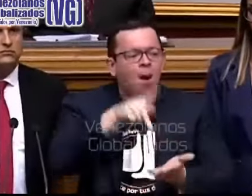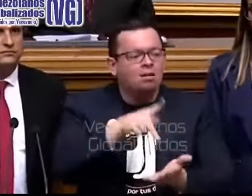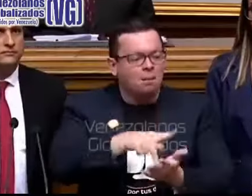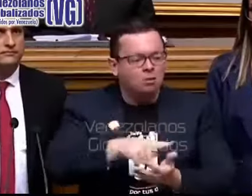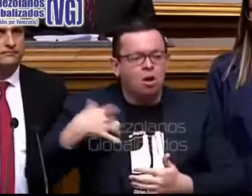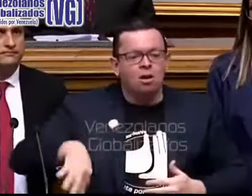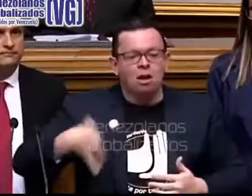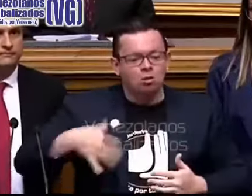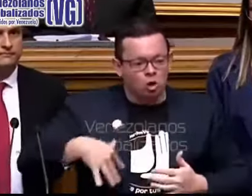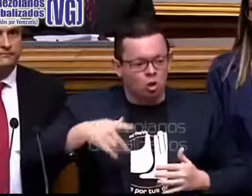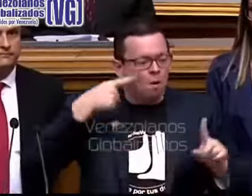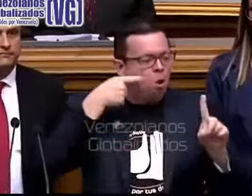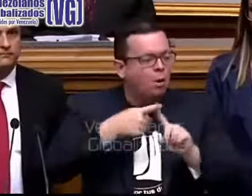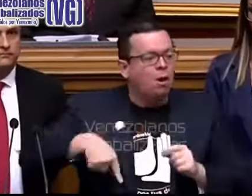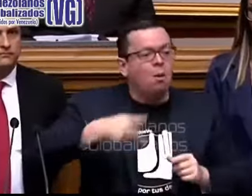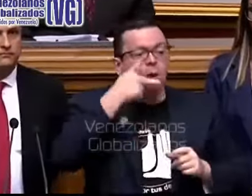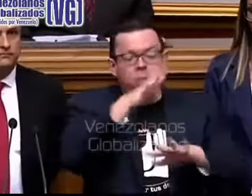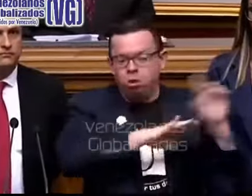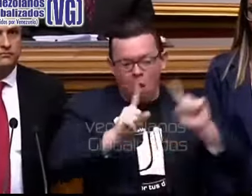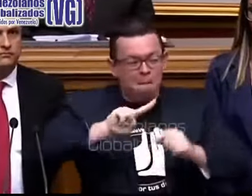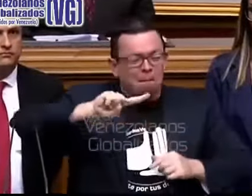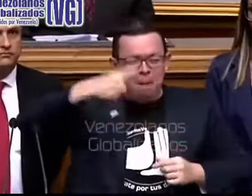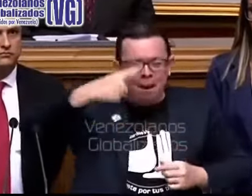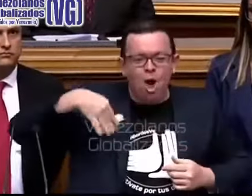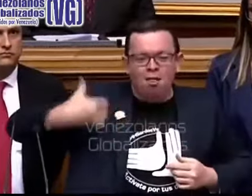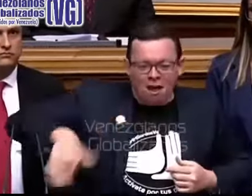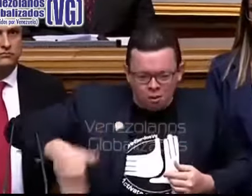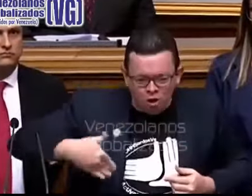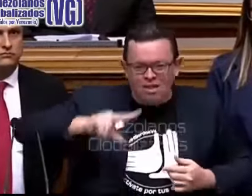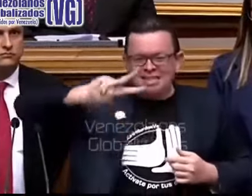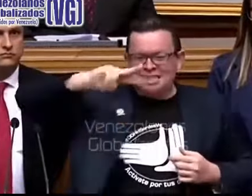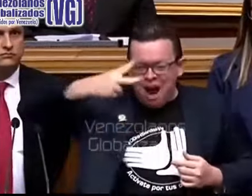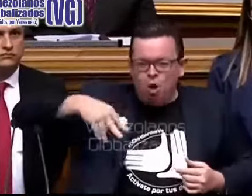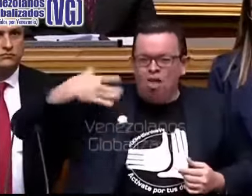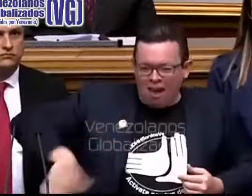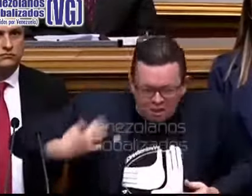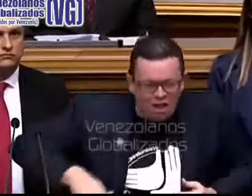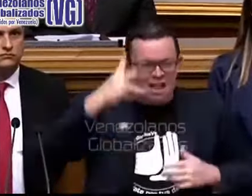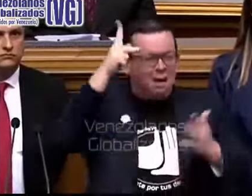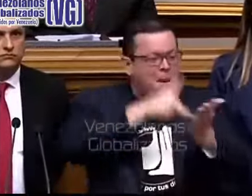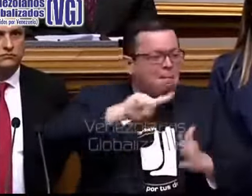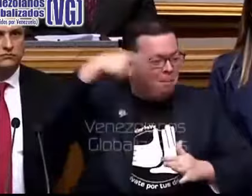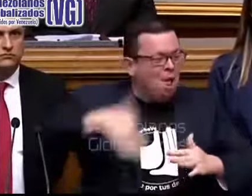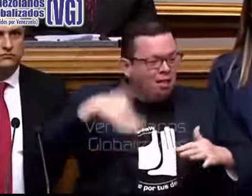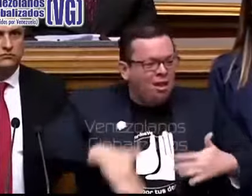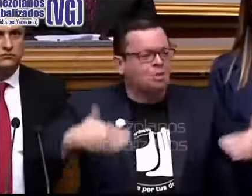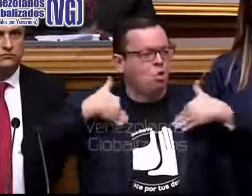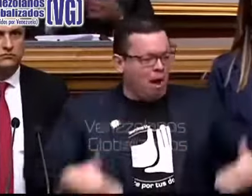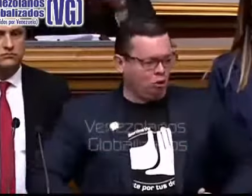bien sea de la oposición o del oficialismo. Vinimos hoy a luchar por nuestros derechos. Nuestros derechos es lo primero. Segundo es